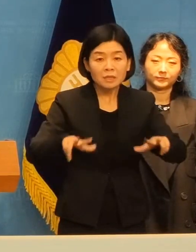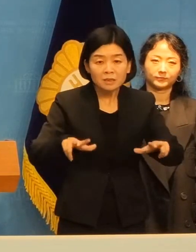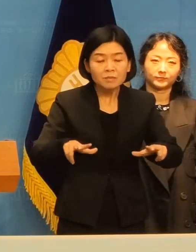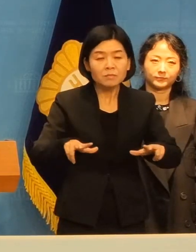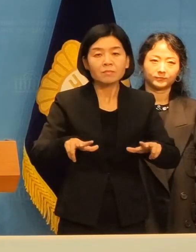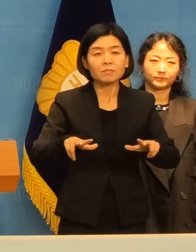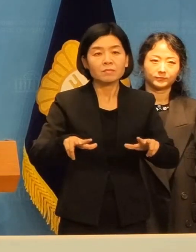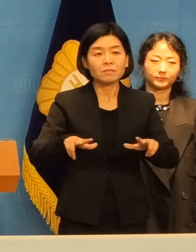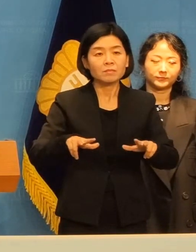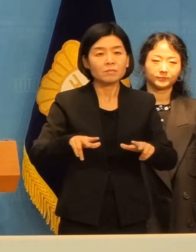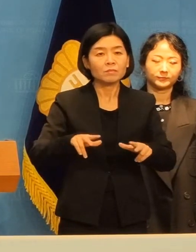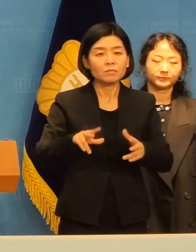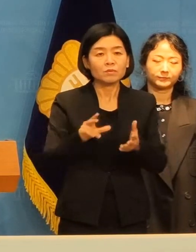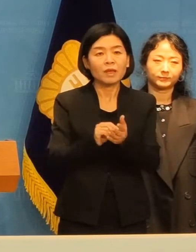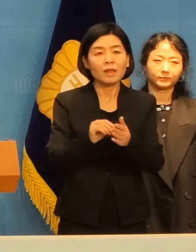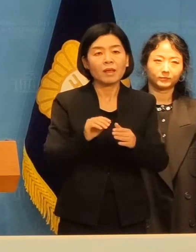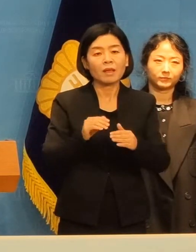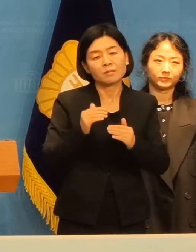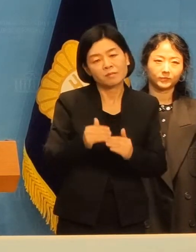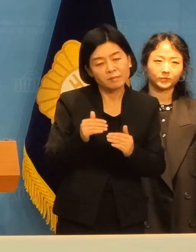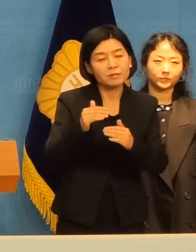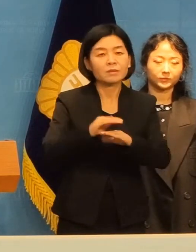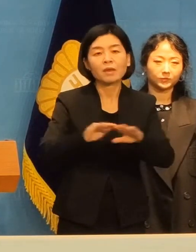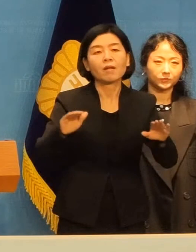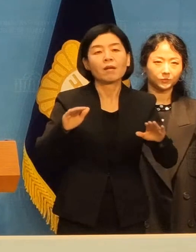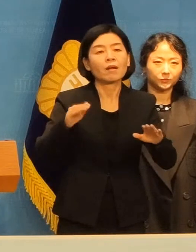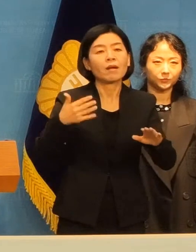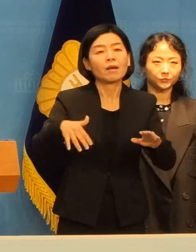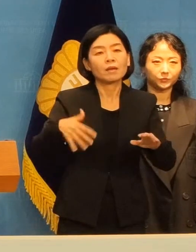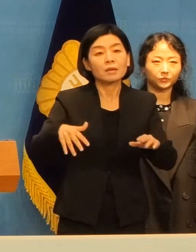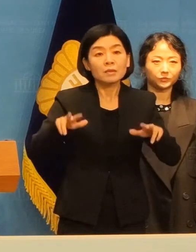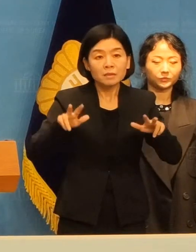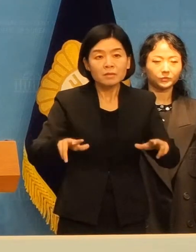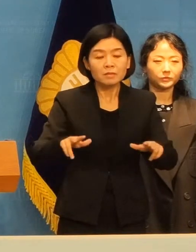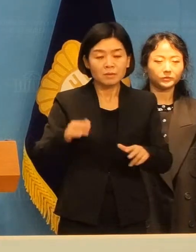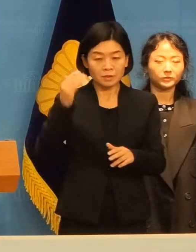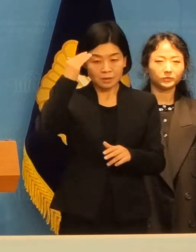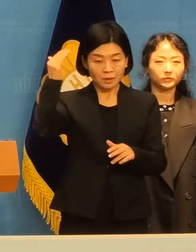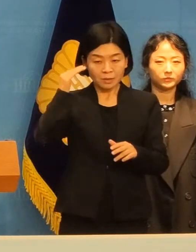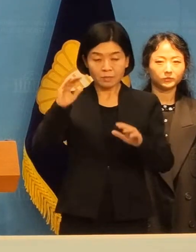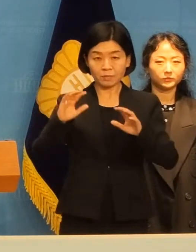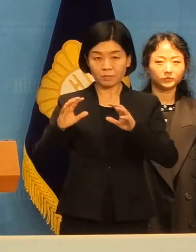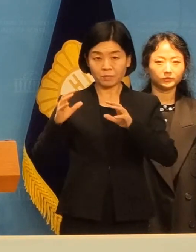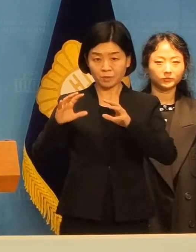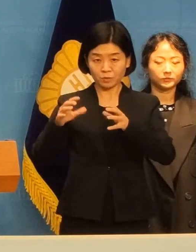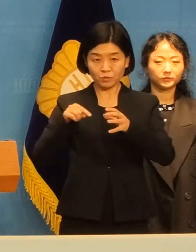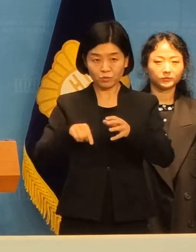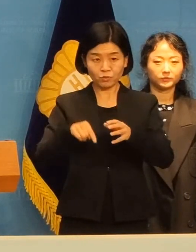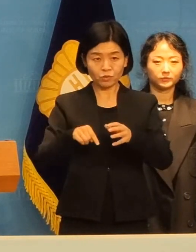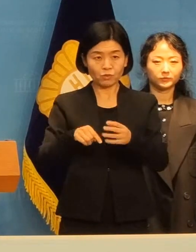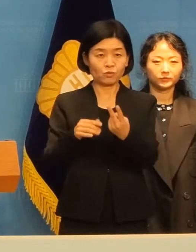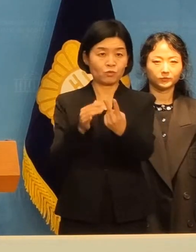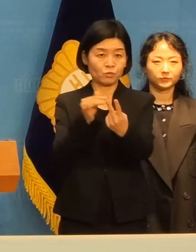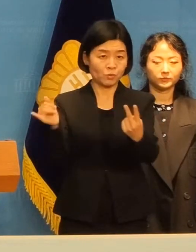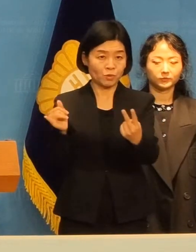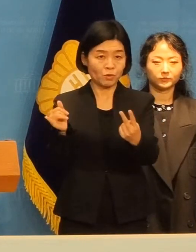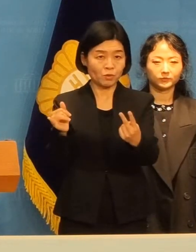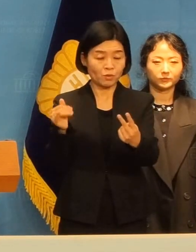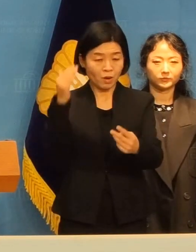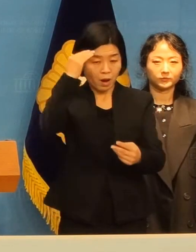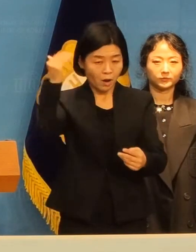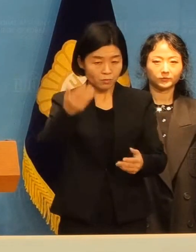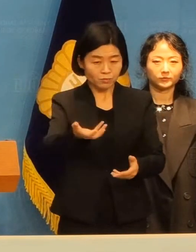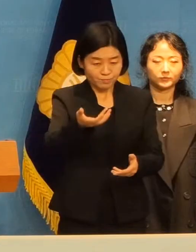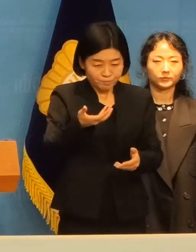없는 사안에 대해서 이 부분을 우리 대한민국으로 이 2명의 포로들을 조속히 송환할 수 있도록